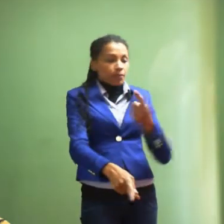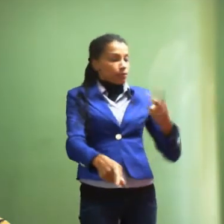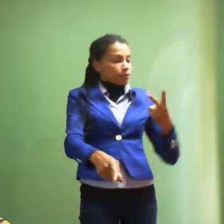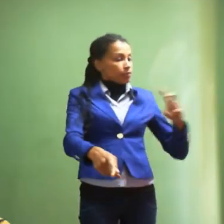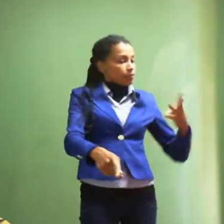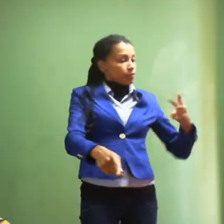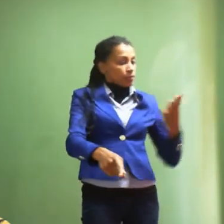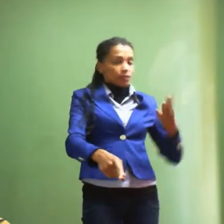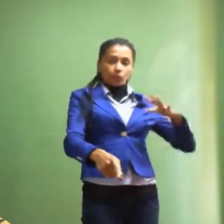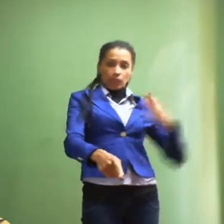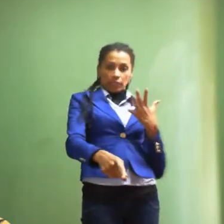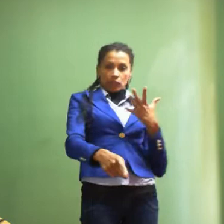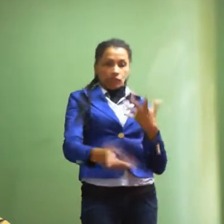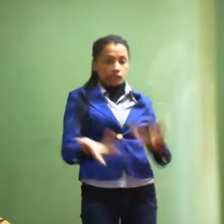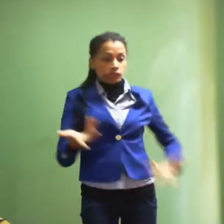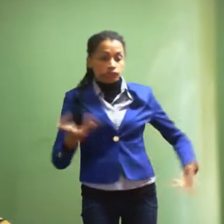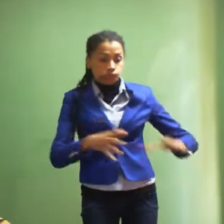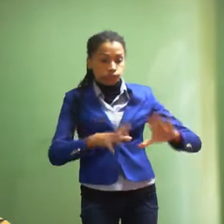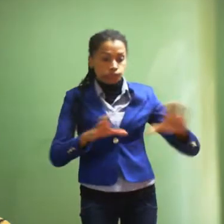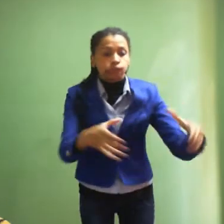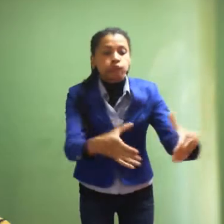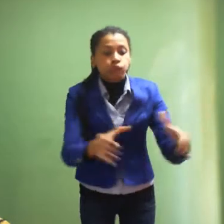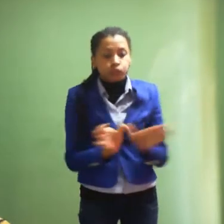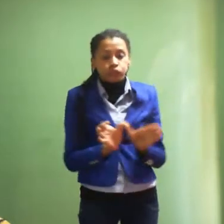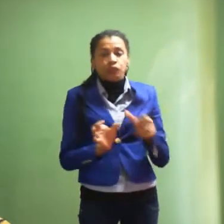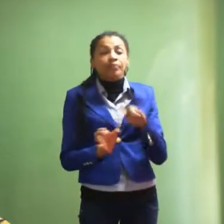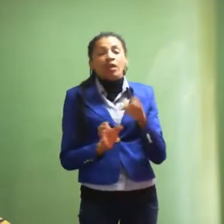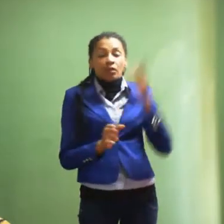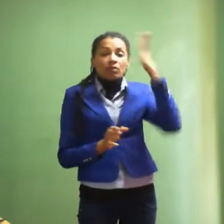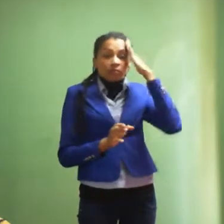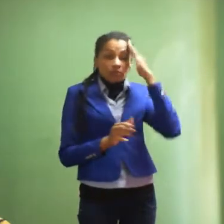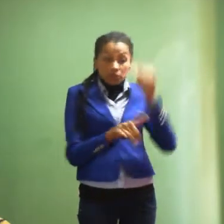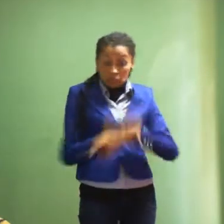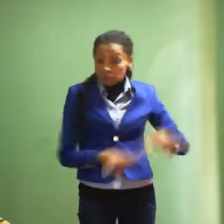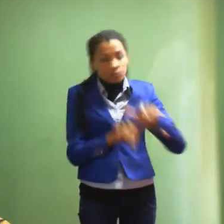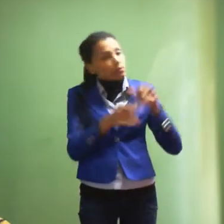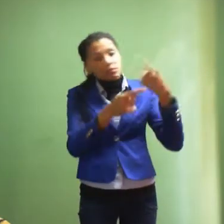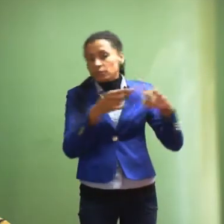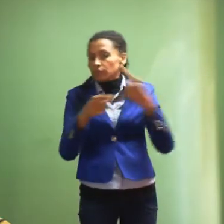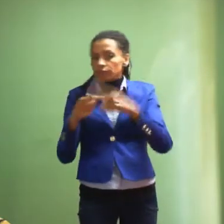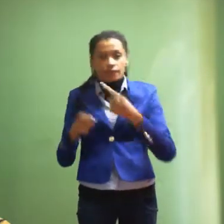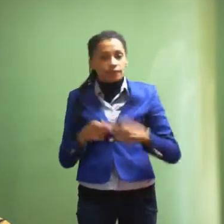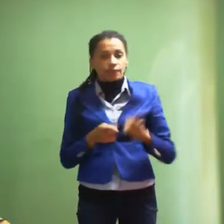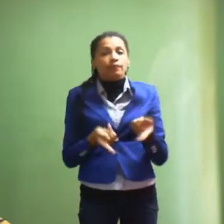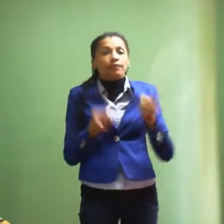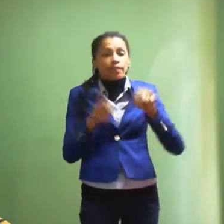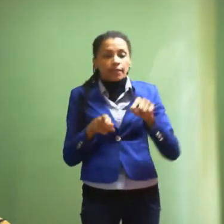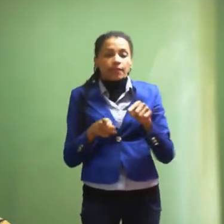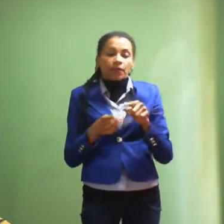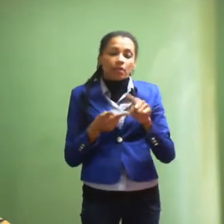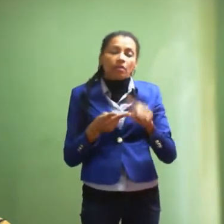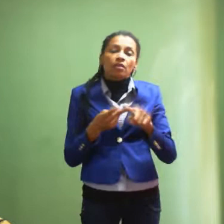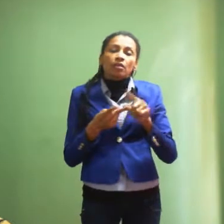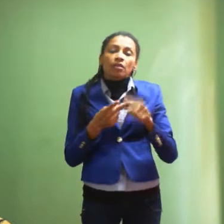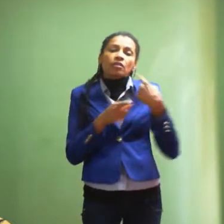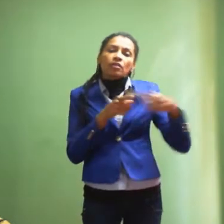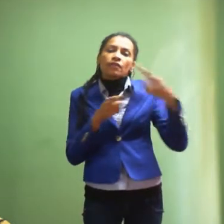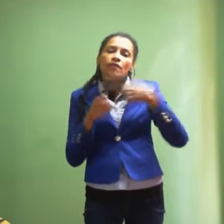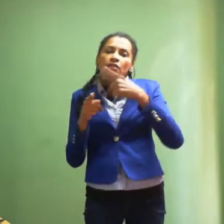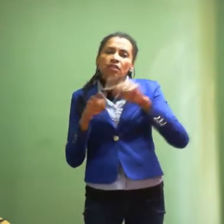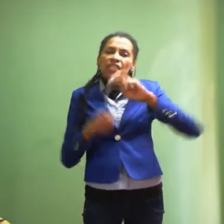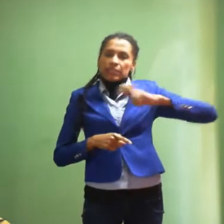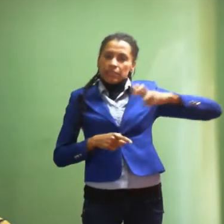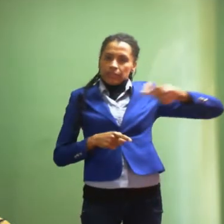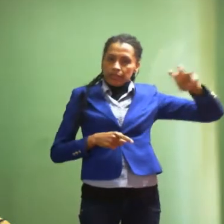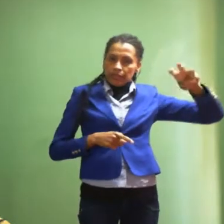las diferencias individuales, vamos a tener que tener en cuenta unas diferencias en lo que estamos trabajando con cada uno de los niveles.